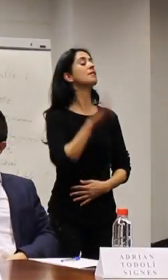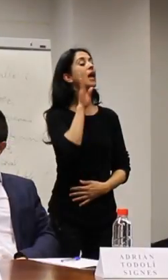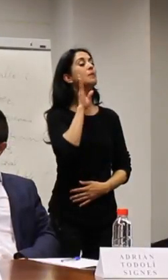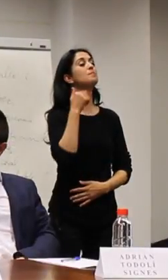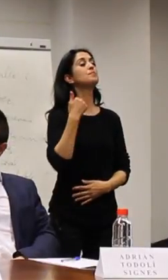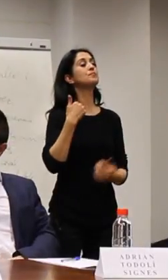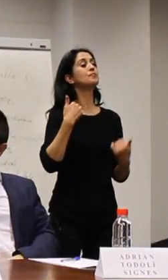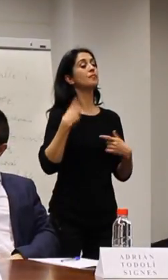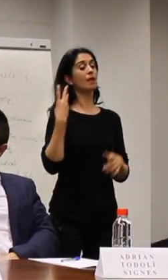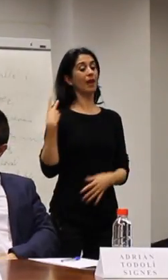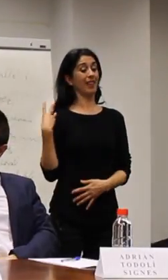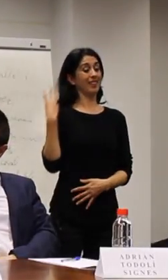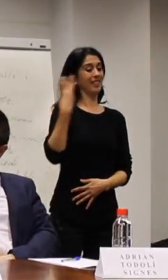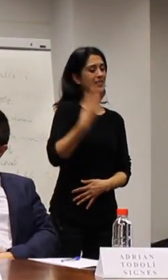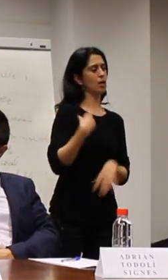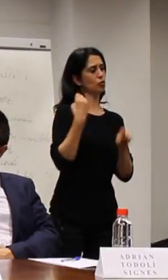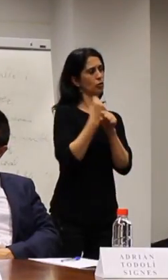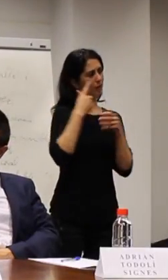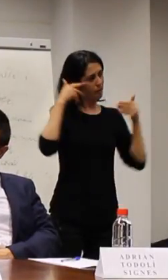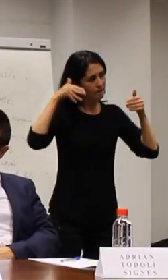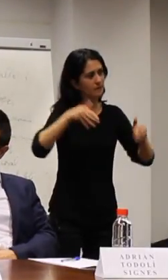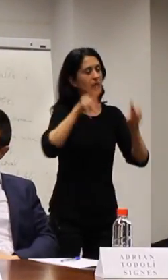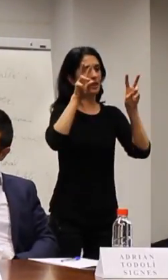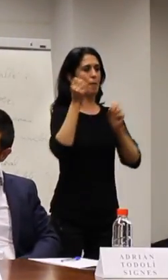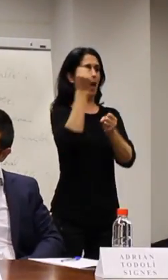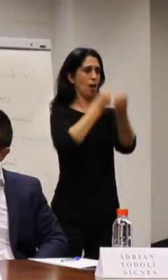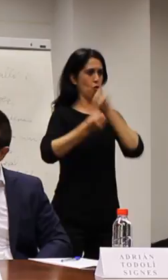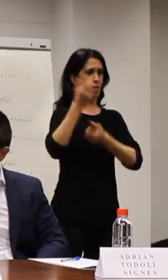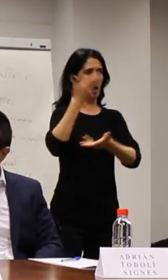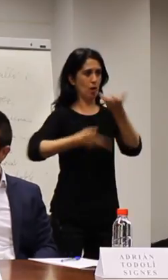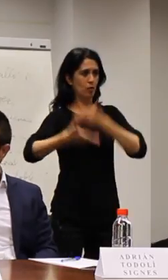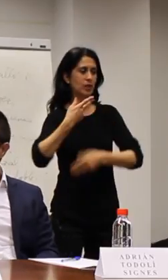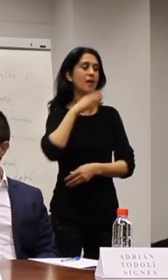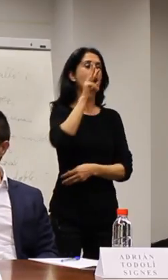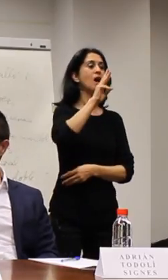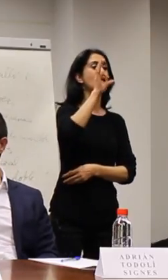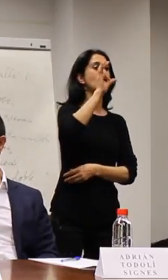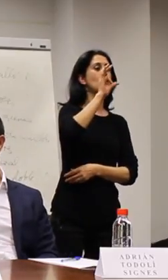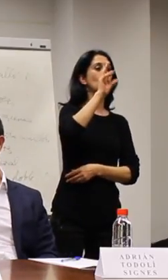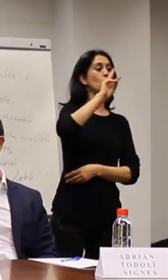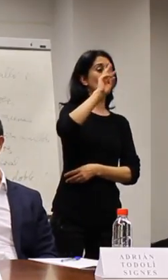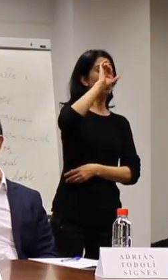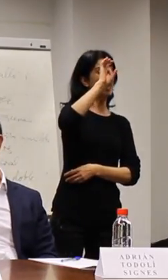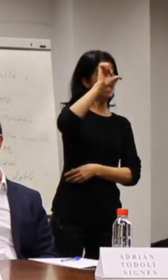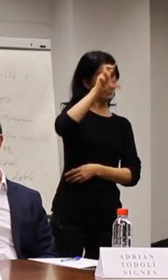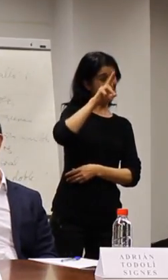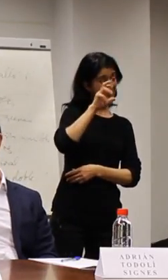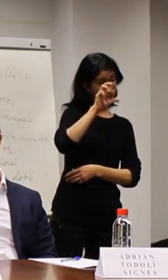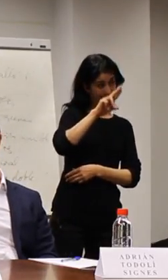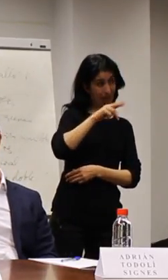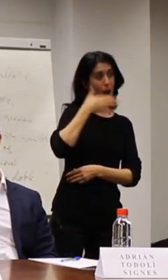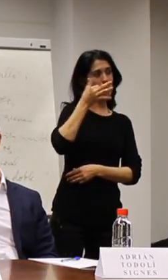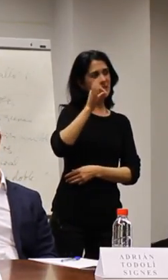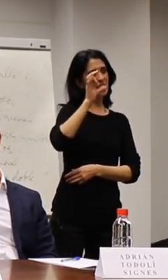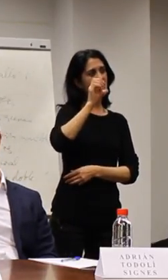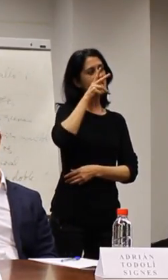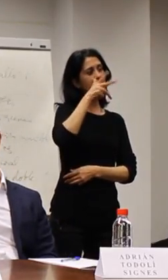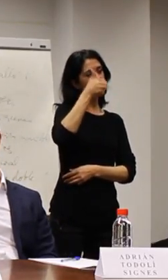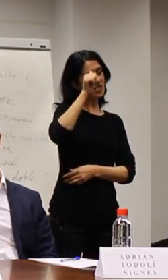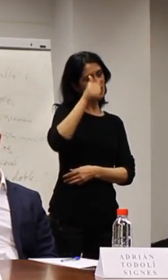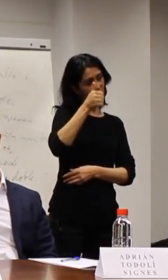Más de 3 años ya trabajando con economía colaborativa, tanto en WeShare como ahora mismo en Sharing España. Sharing España es